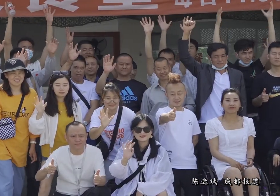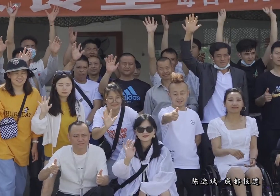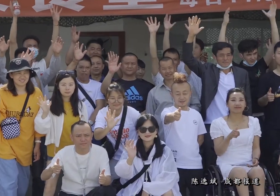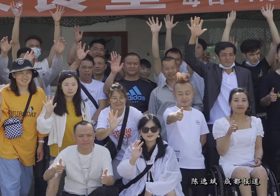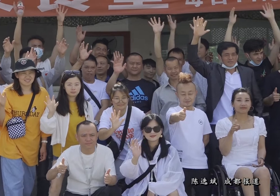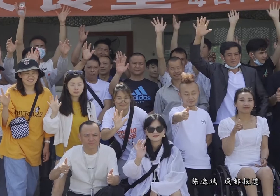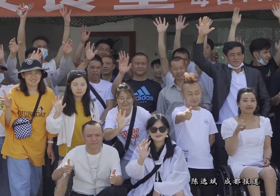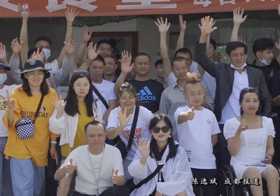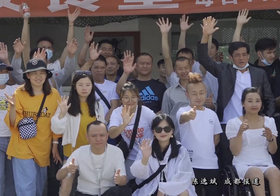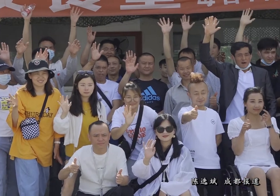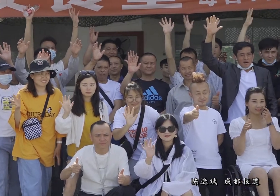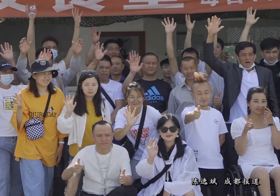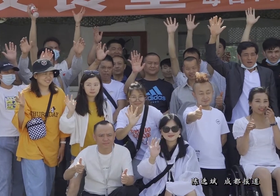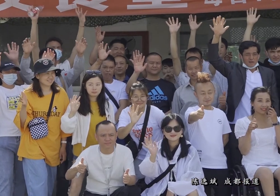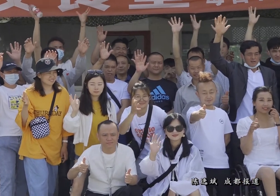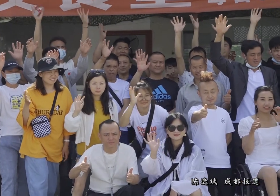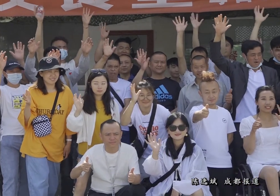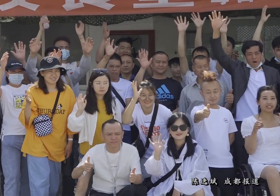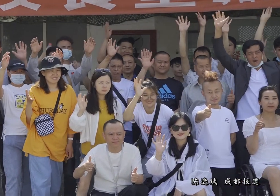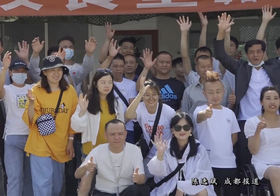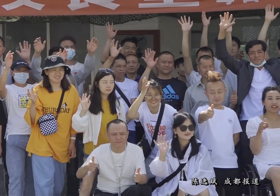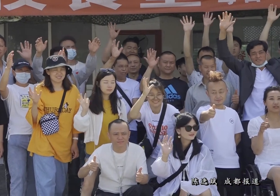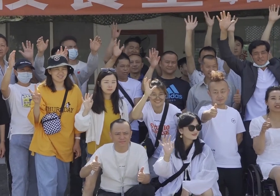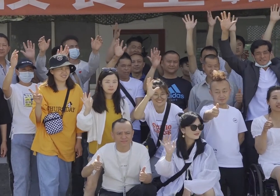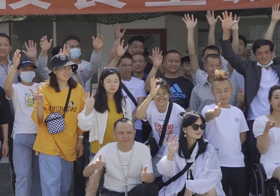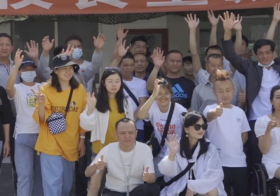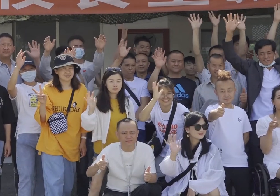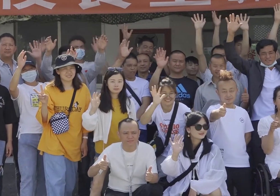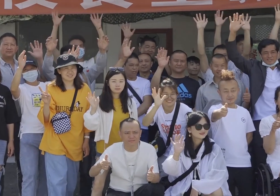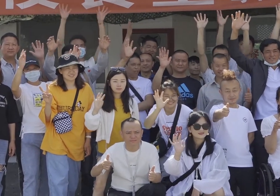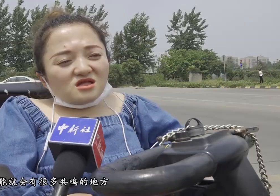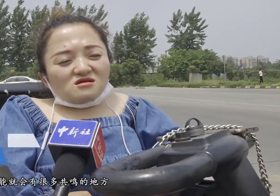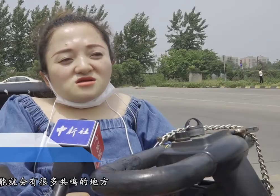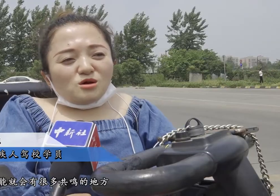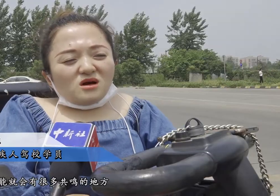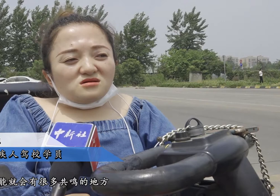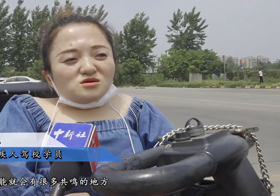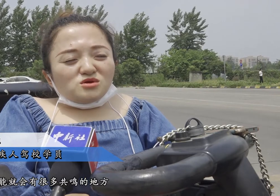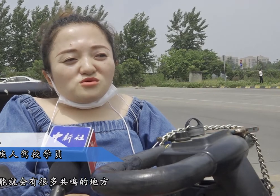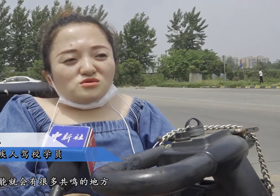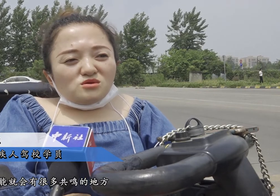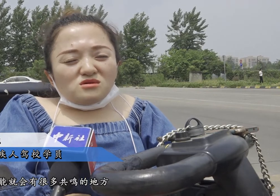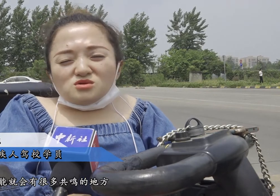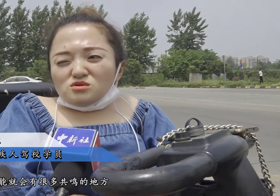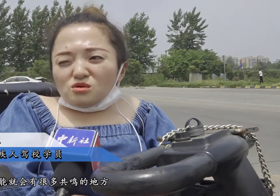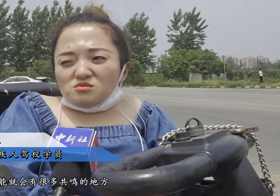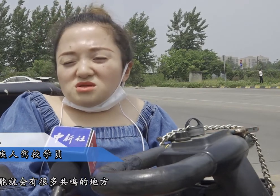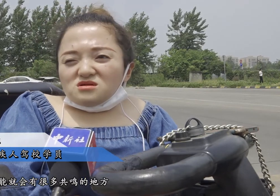的都是希望通过学习一门技能获得自我价值认同。 在这里的话，可能会就有很多的共鸣的地